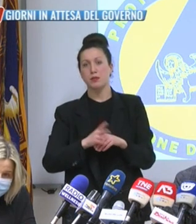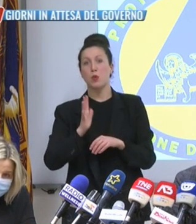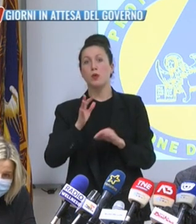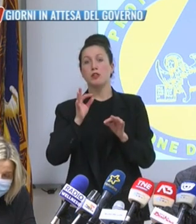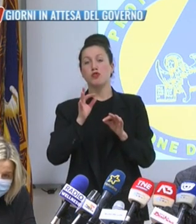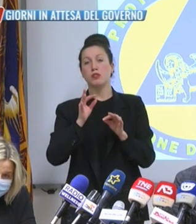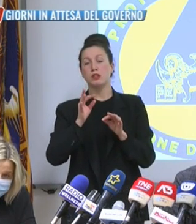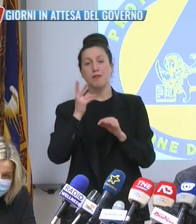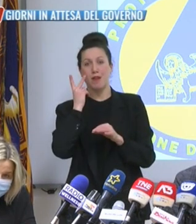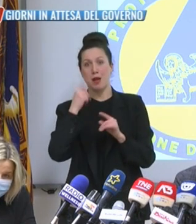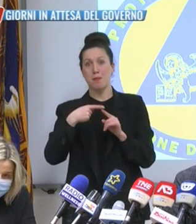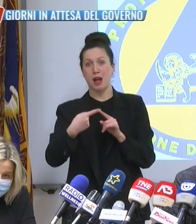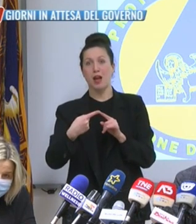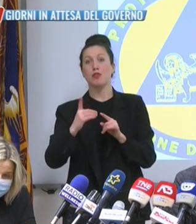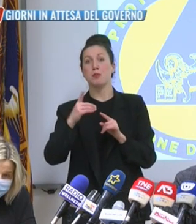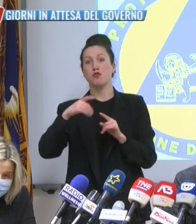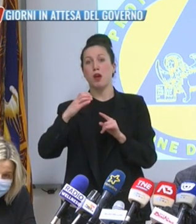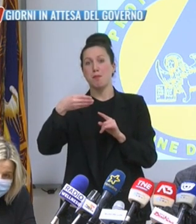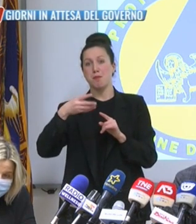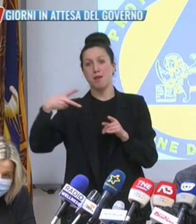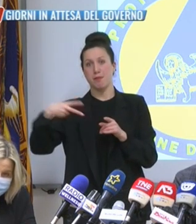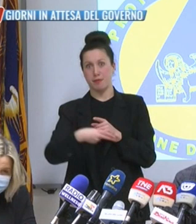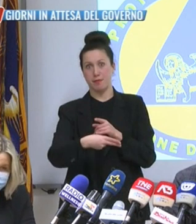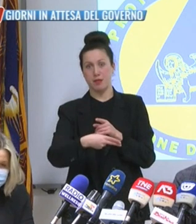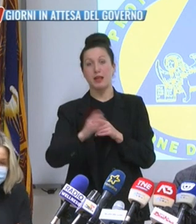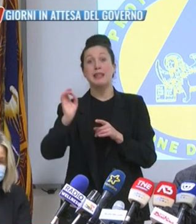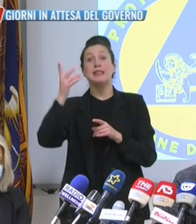fosse ancora il Presidente del Consiglio appena insediato,